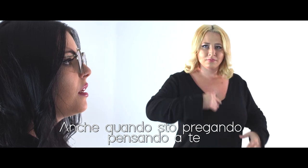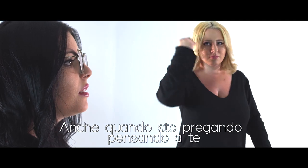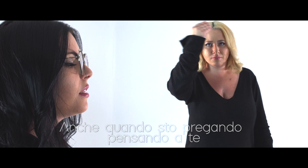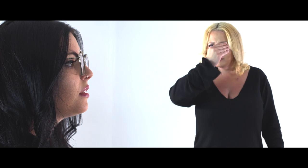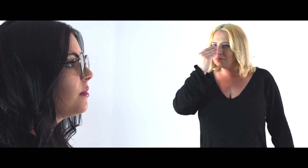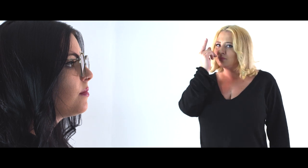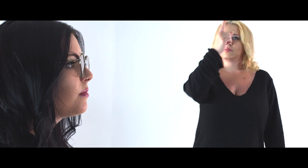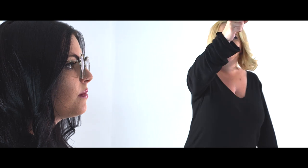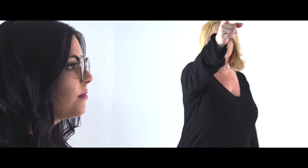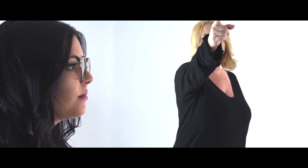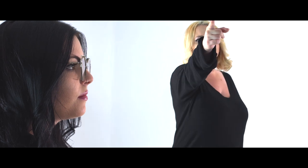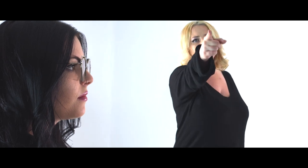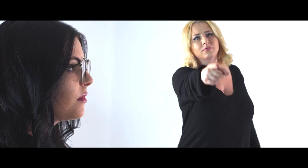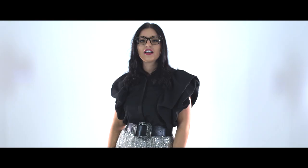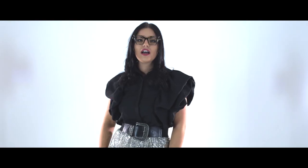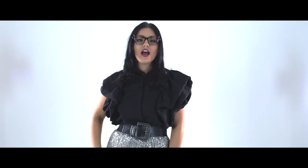te.